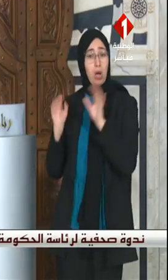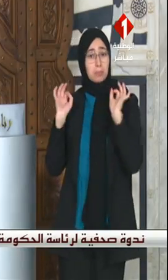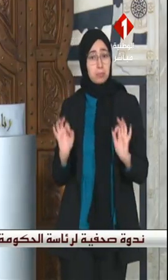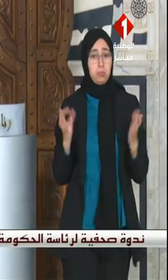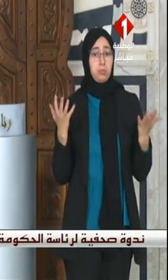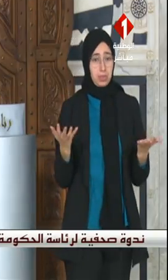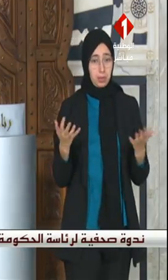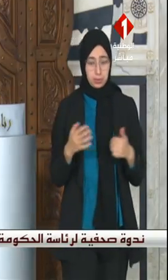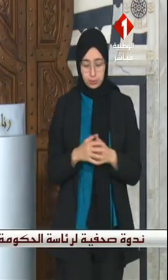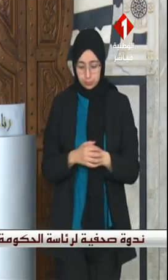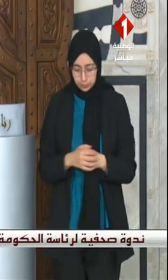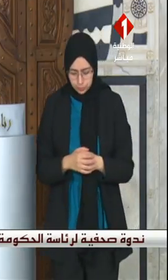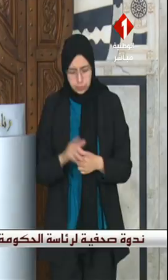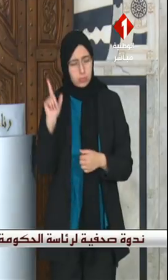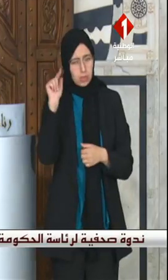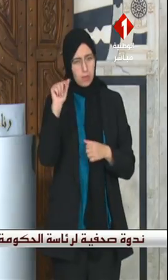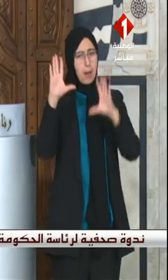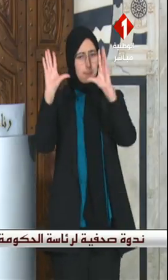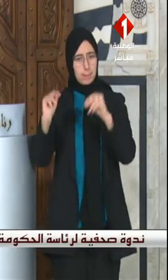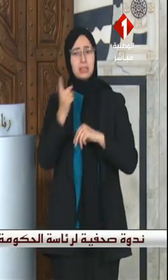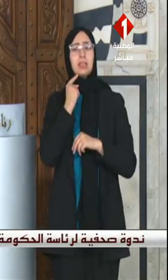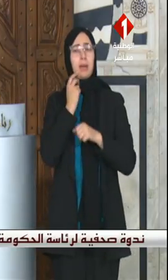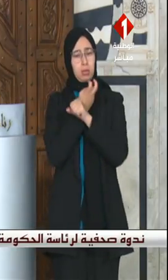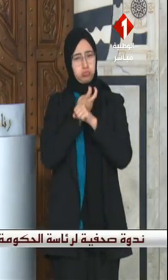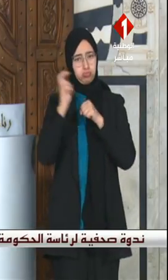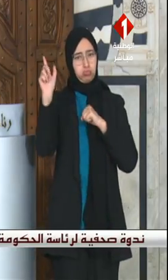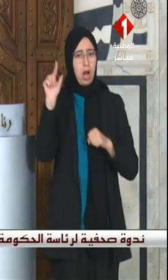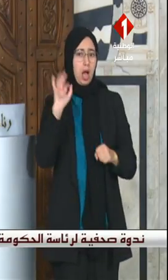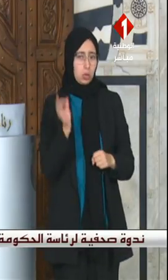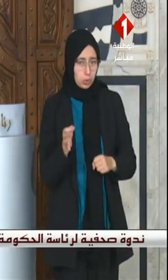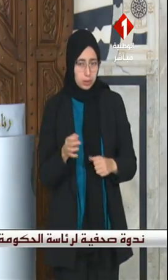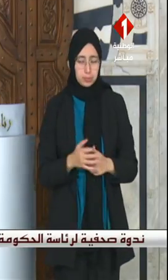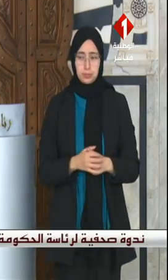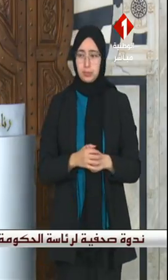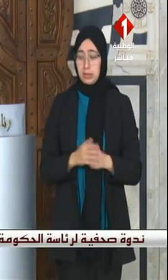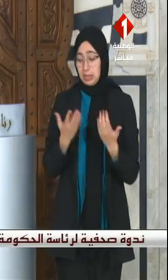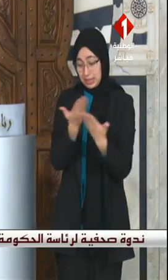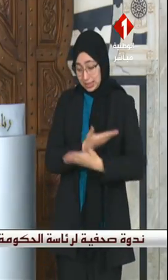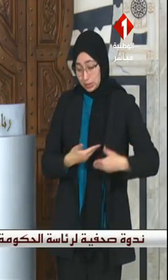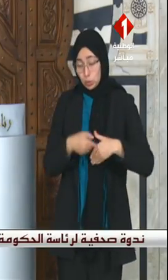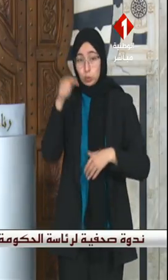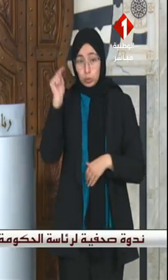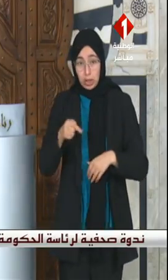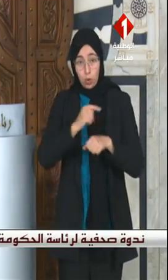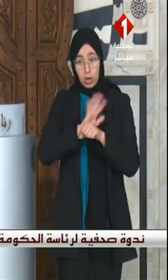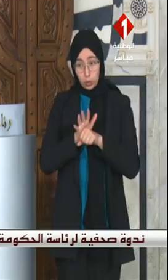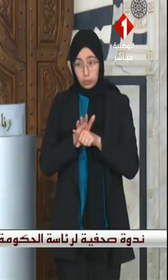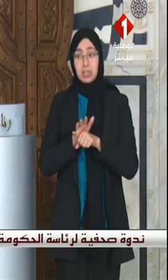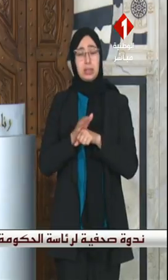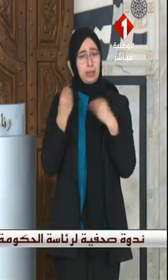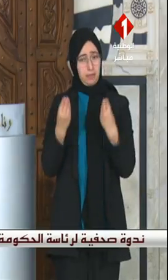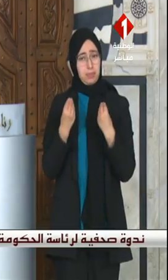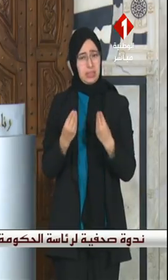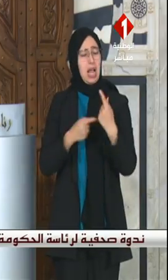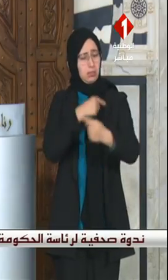بعض لي كلوستر واللي احنا قاعدين نعملهم في التقاسيم نتاعهم. اذا الوضع الوبائي مازال ديناميكي